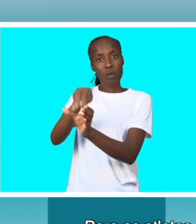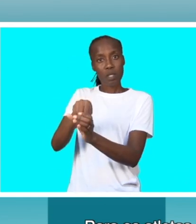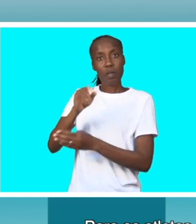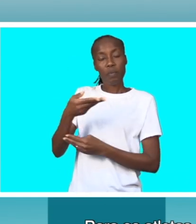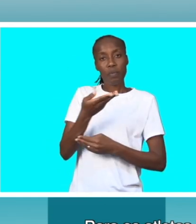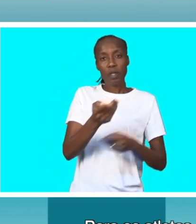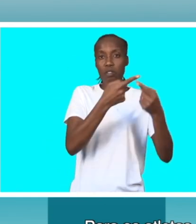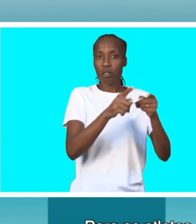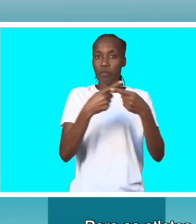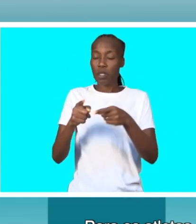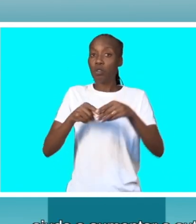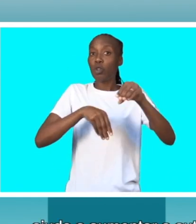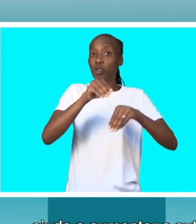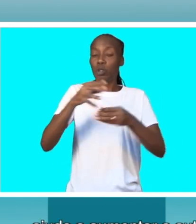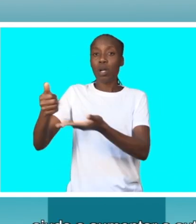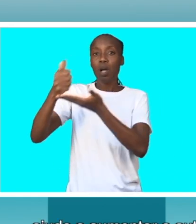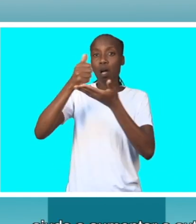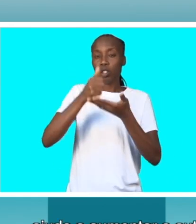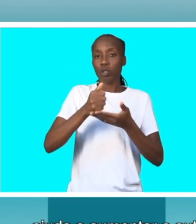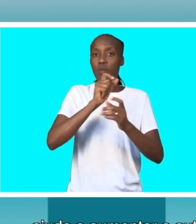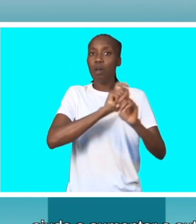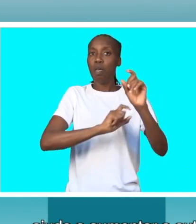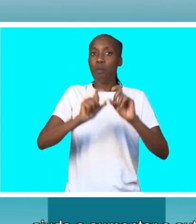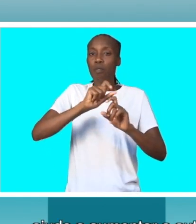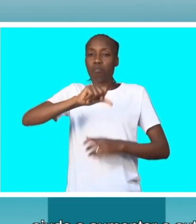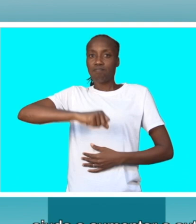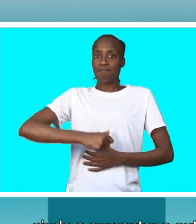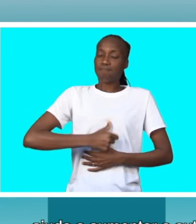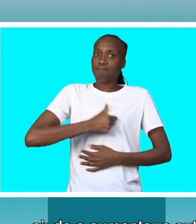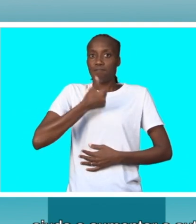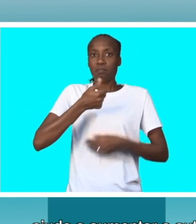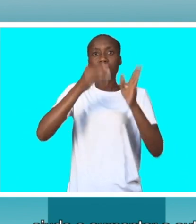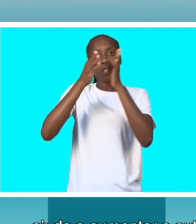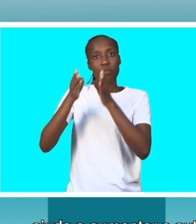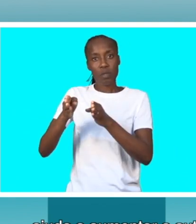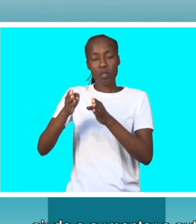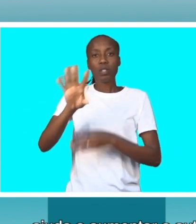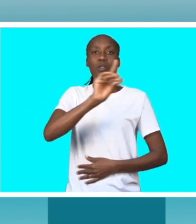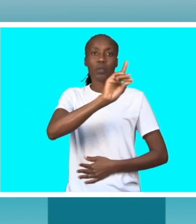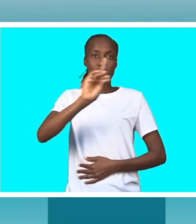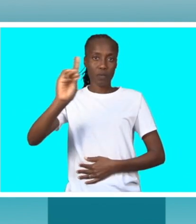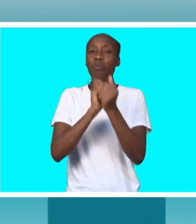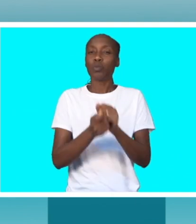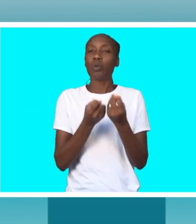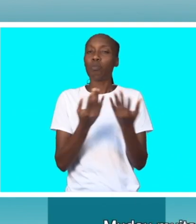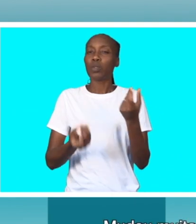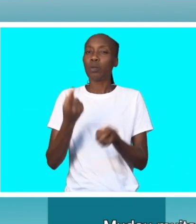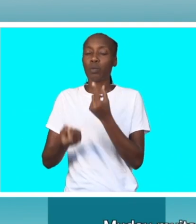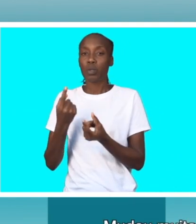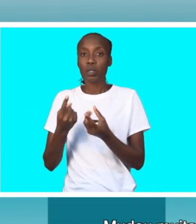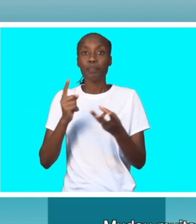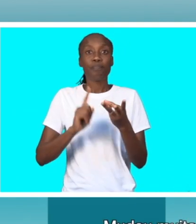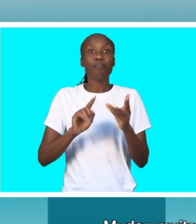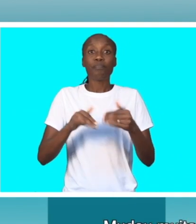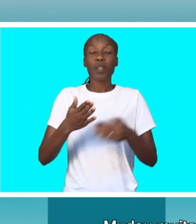Destas modalidades Ajudam A aumentar A autoestima Das pessoas Com deficiência Mudou